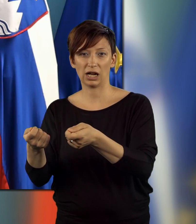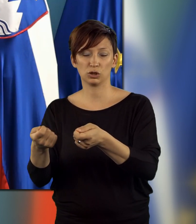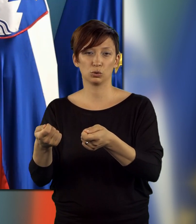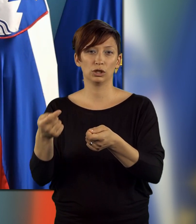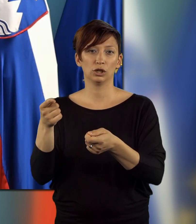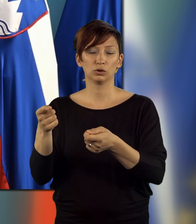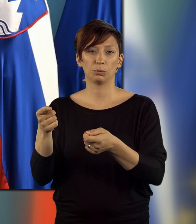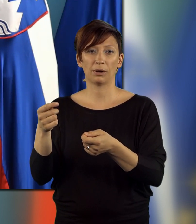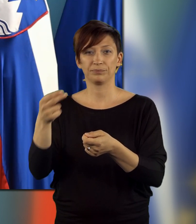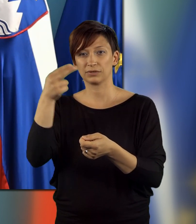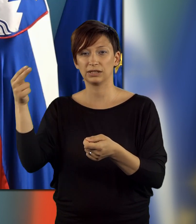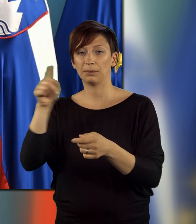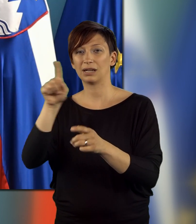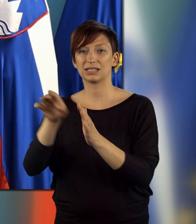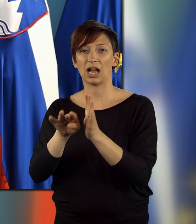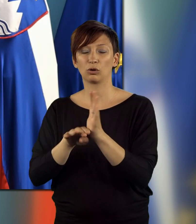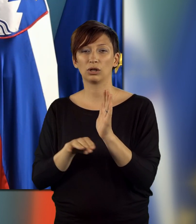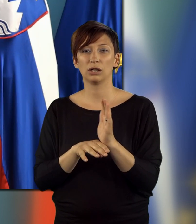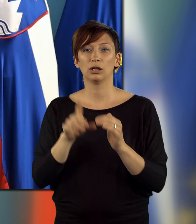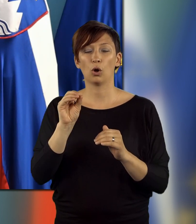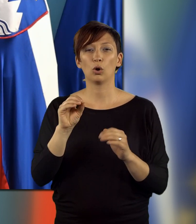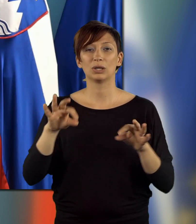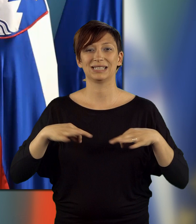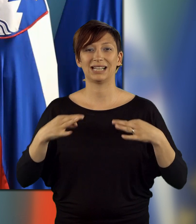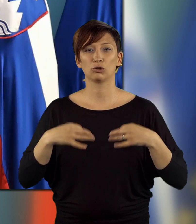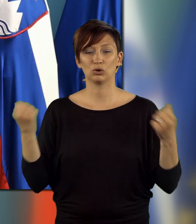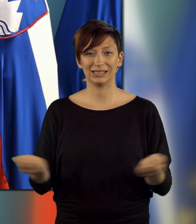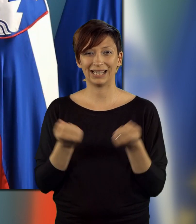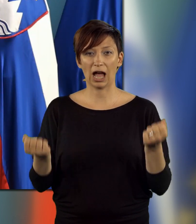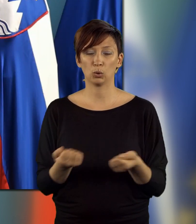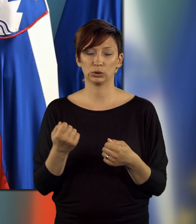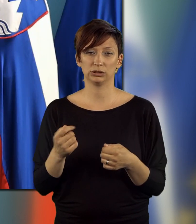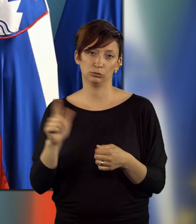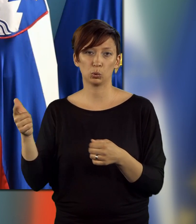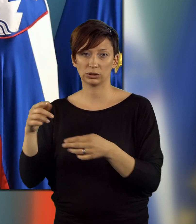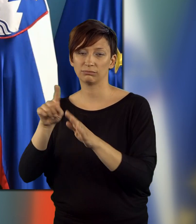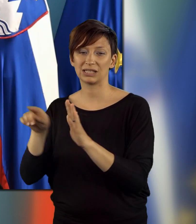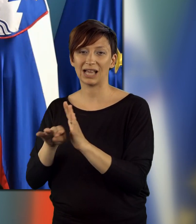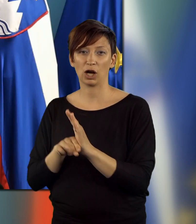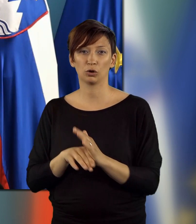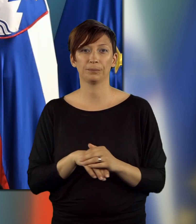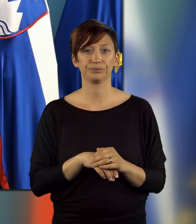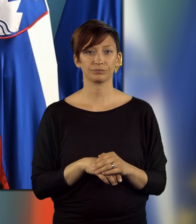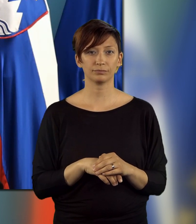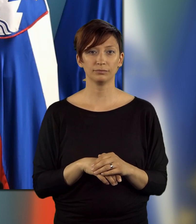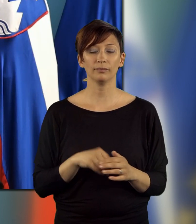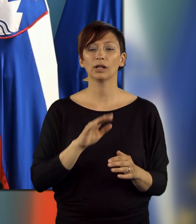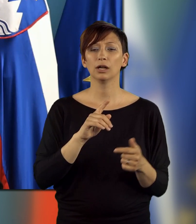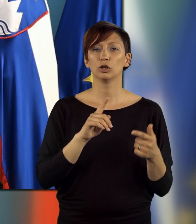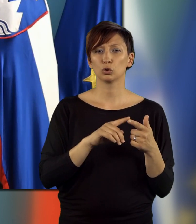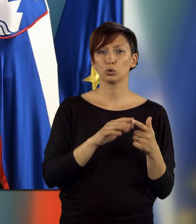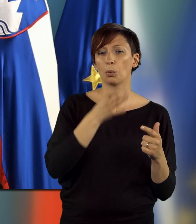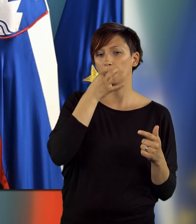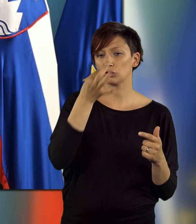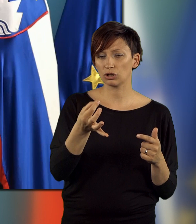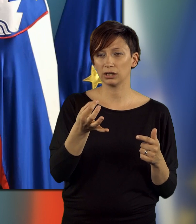to je pa tema zakona o zdravstveni dejavnosti. In še ta vaše